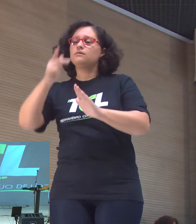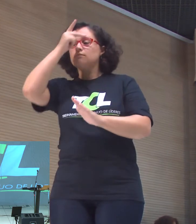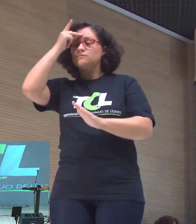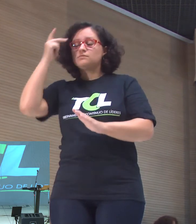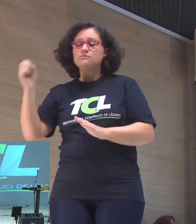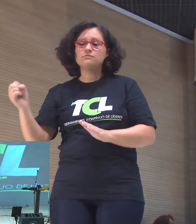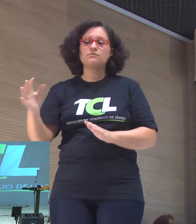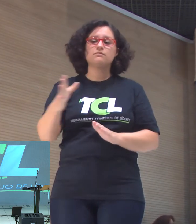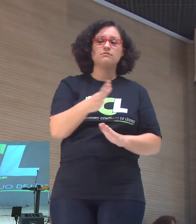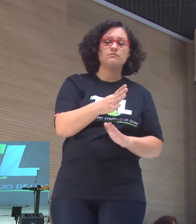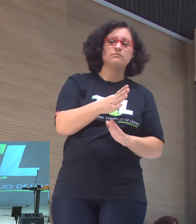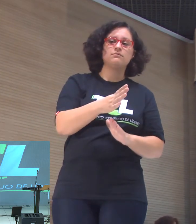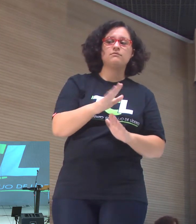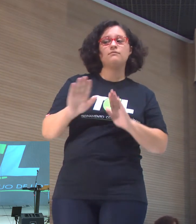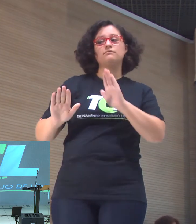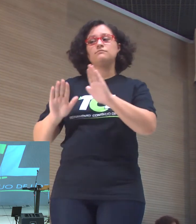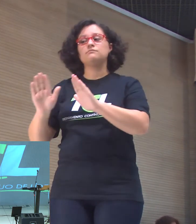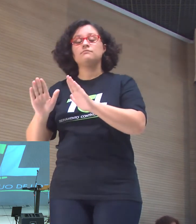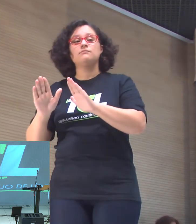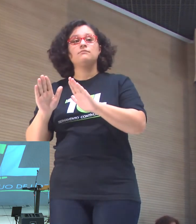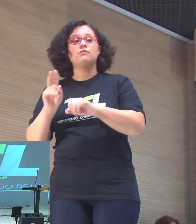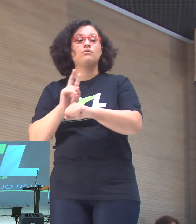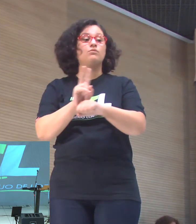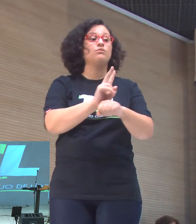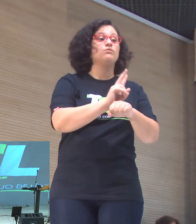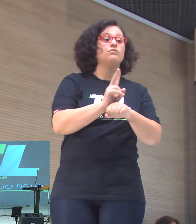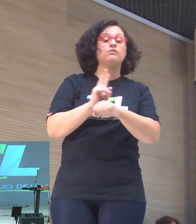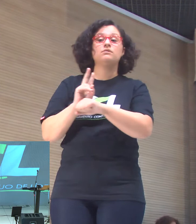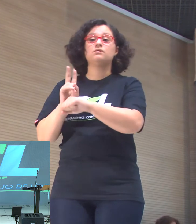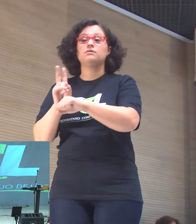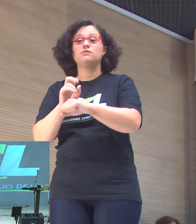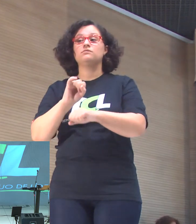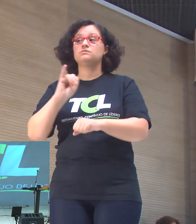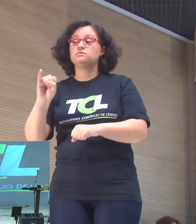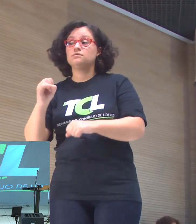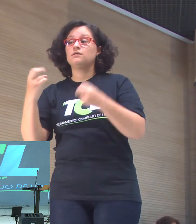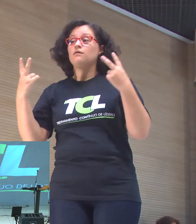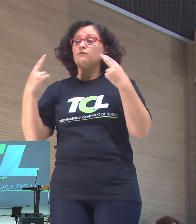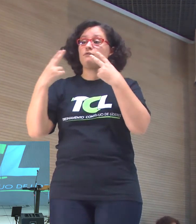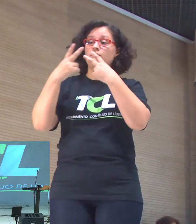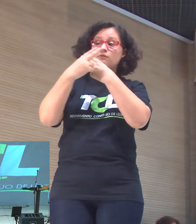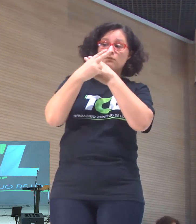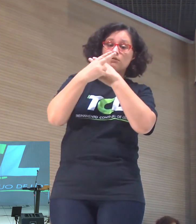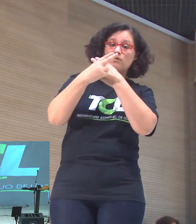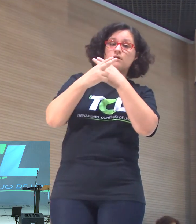estavam constantemente atentos àquelas ações que promoviam unidade.